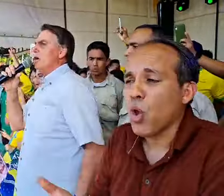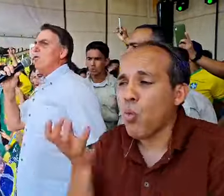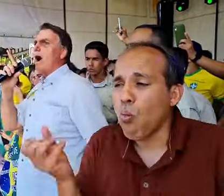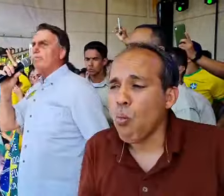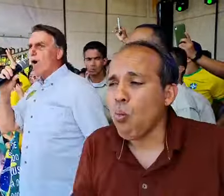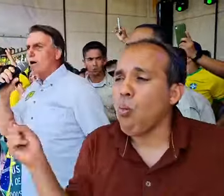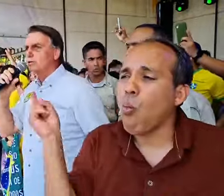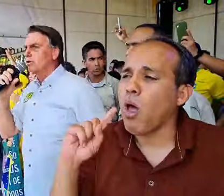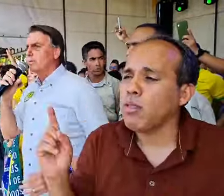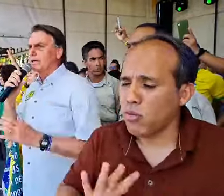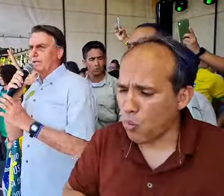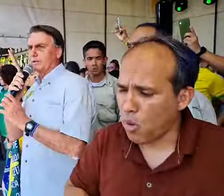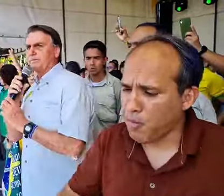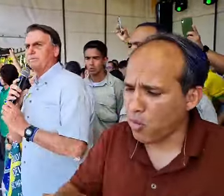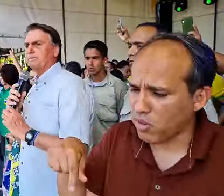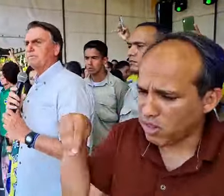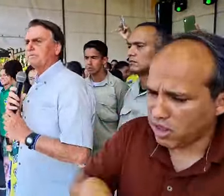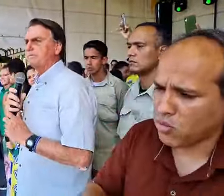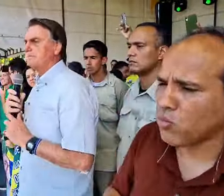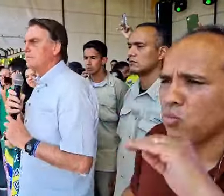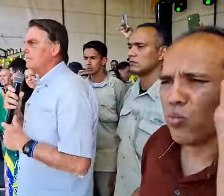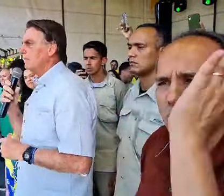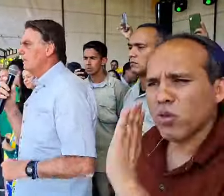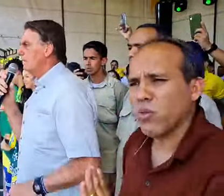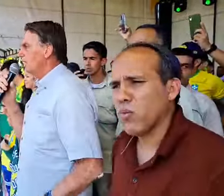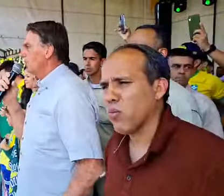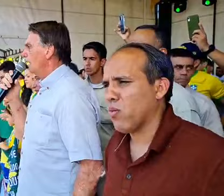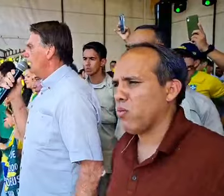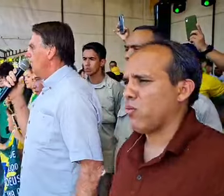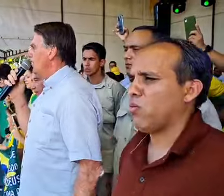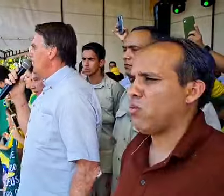permitir o aborto no Brasil.